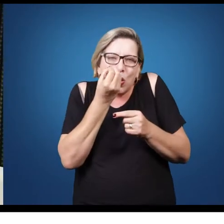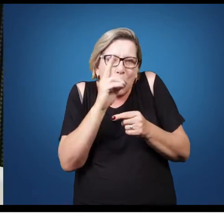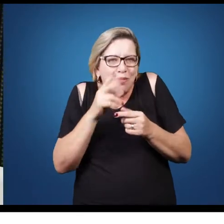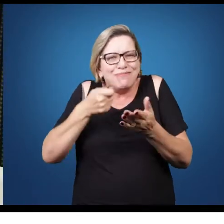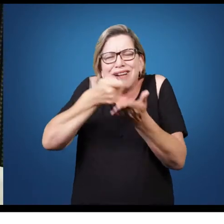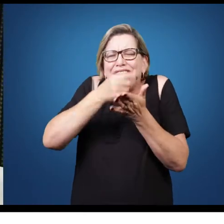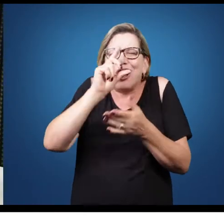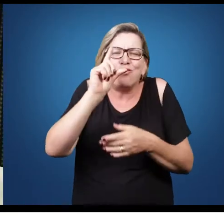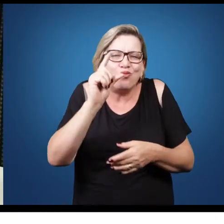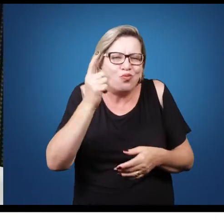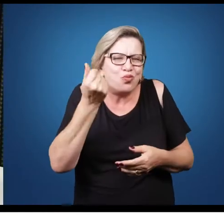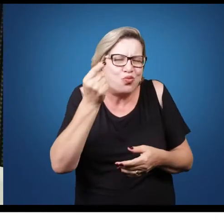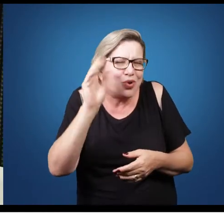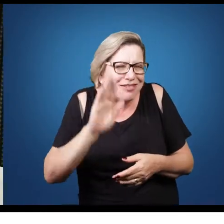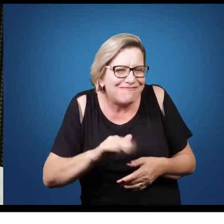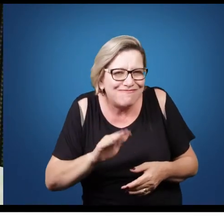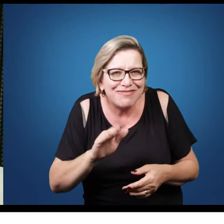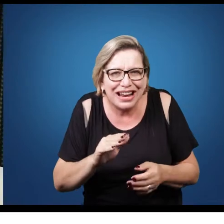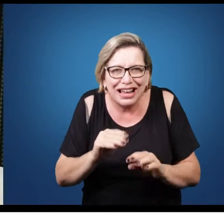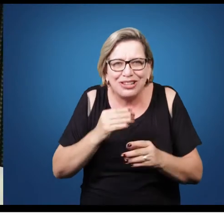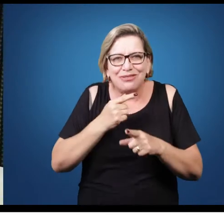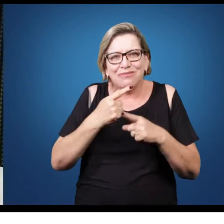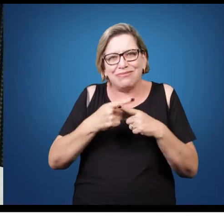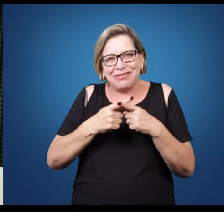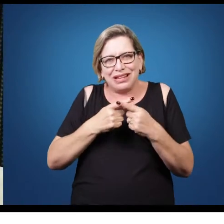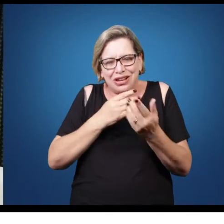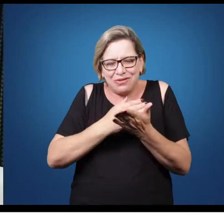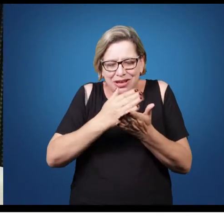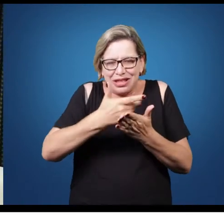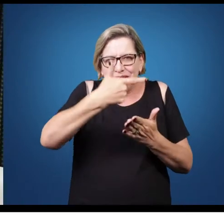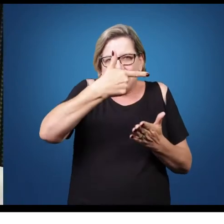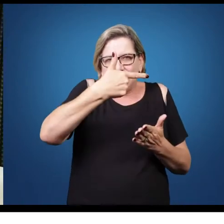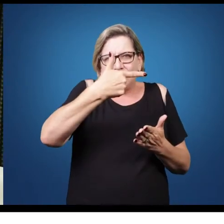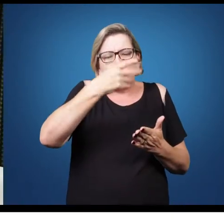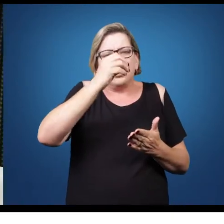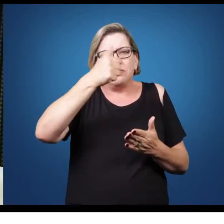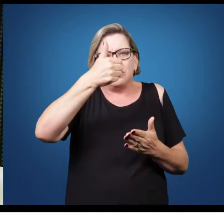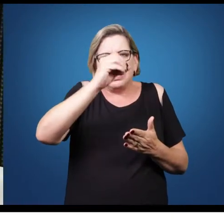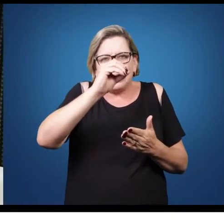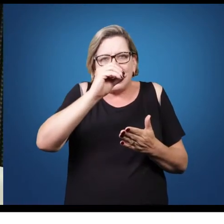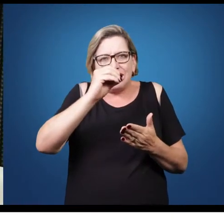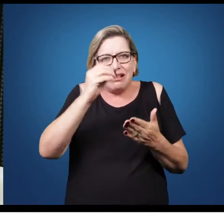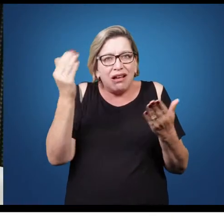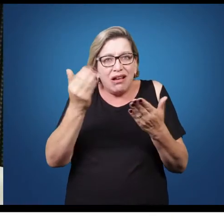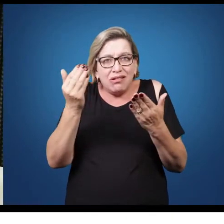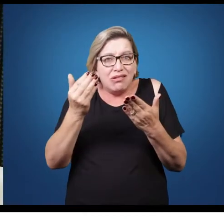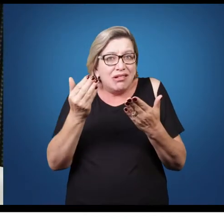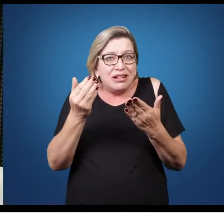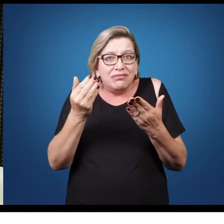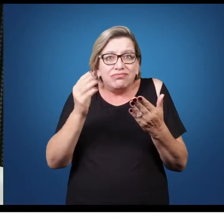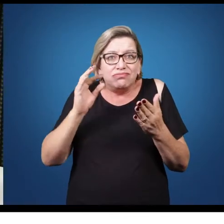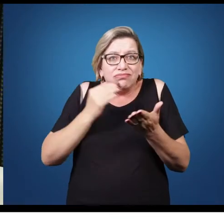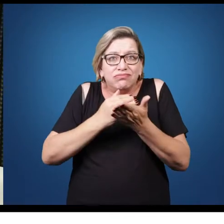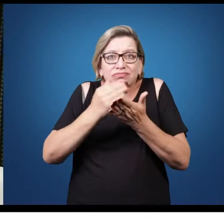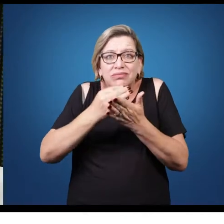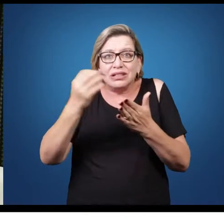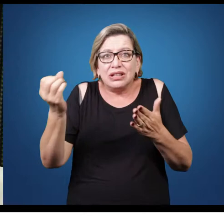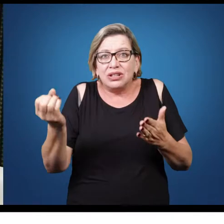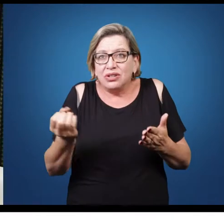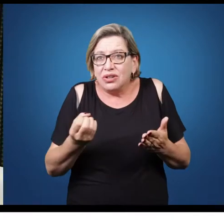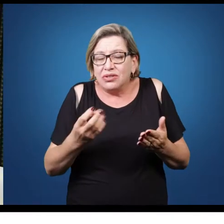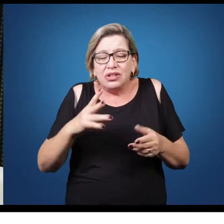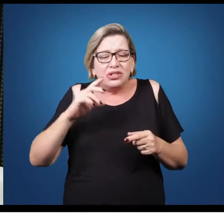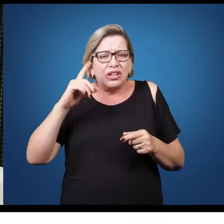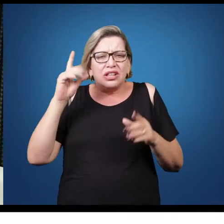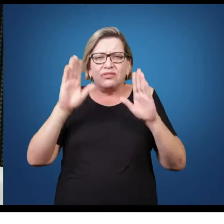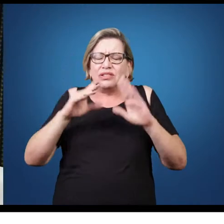de 2010 para cá novos sistemas operacionais hoje em dia talvez seja um pouco mais difícil baixar de graça determinados